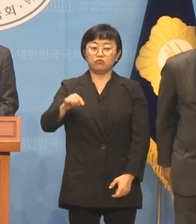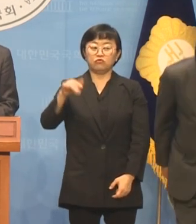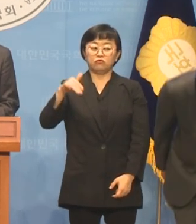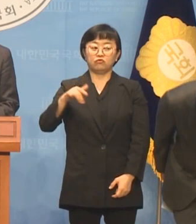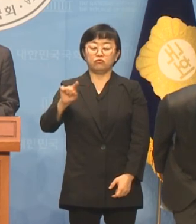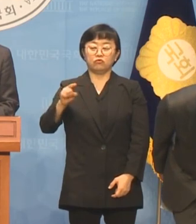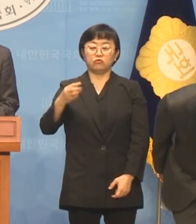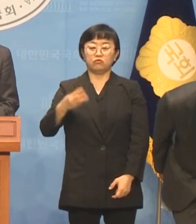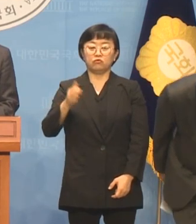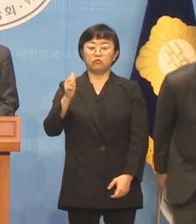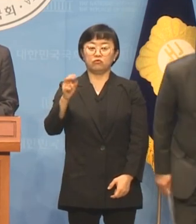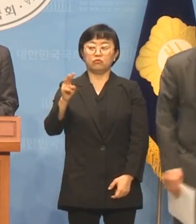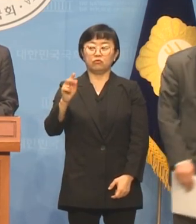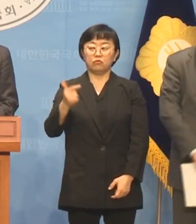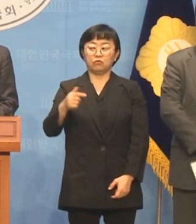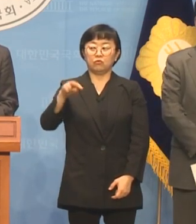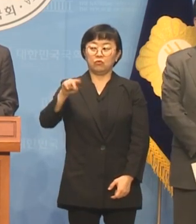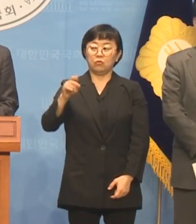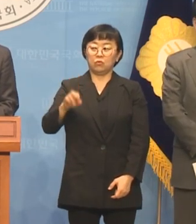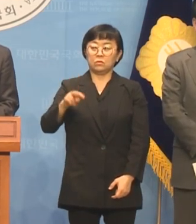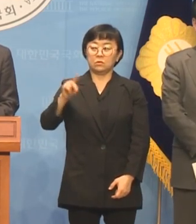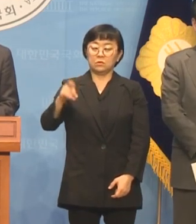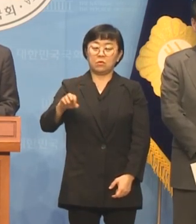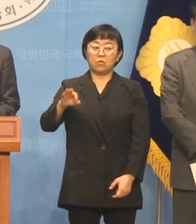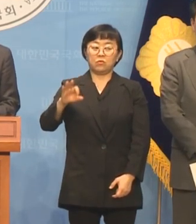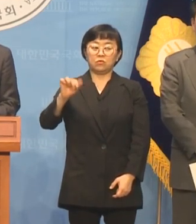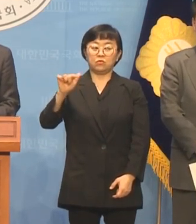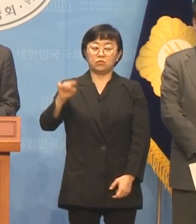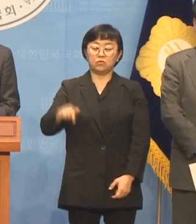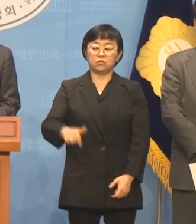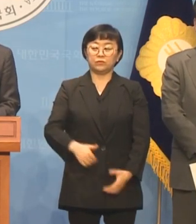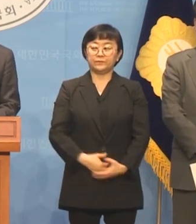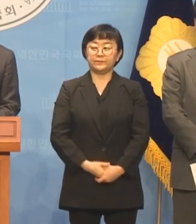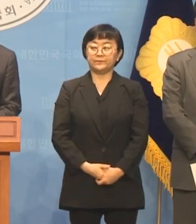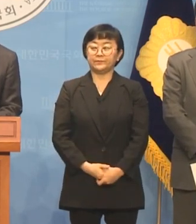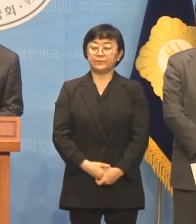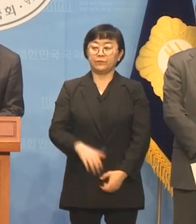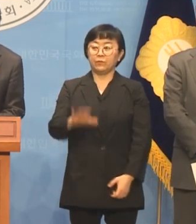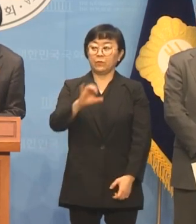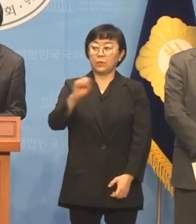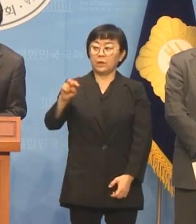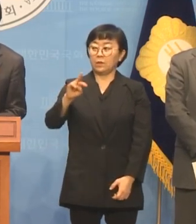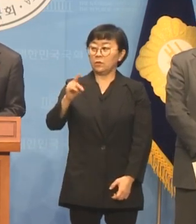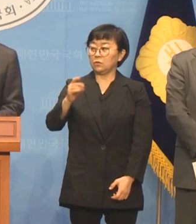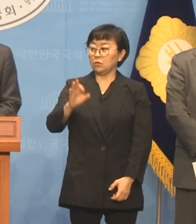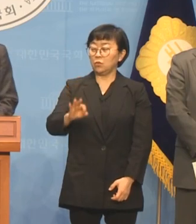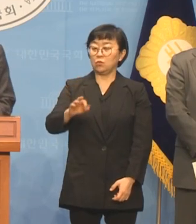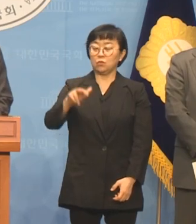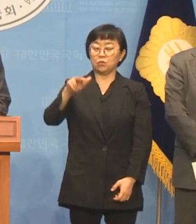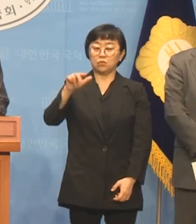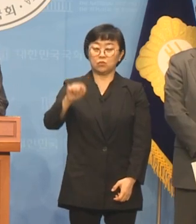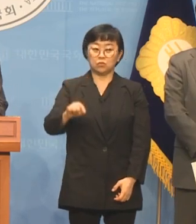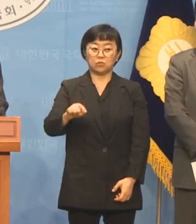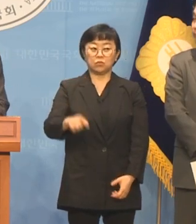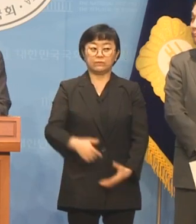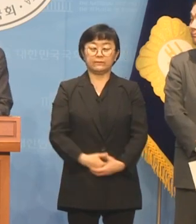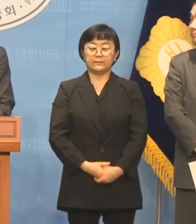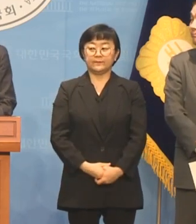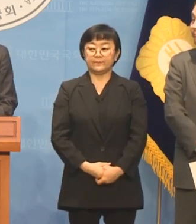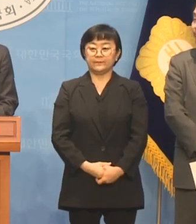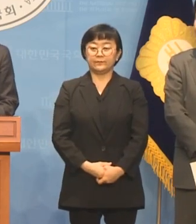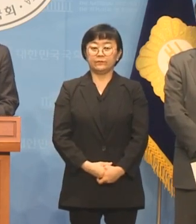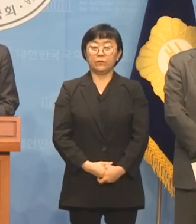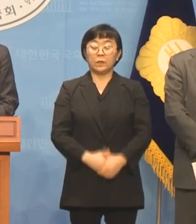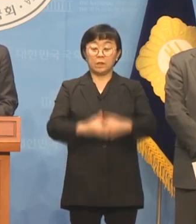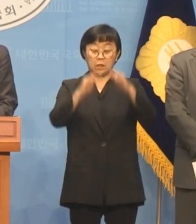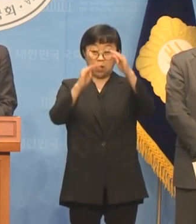의원님 참석하셨고요. 홍성국 의원님 참석해 주셨습니다. 이동주 의원님 참석해 주셨습니다.